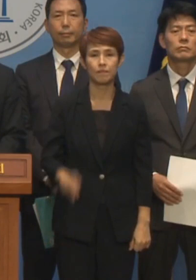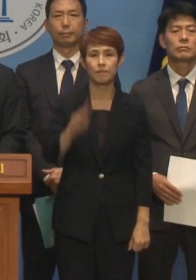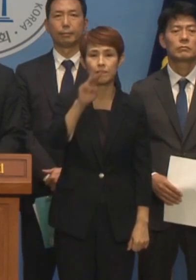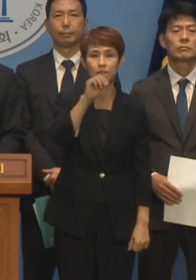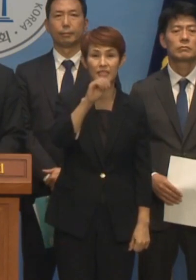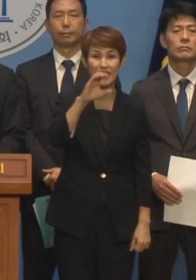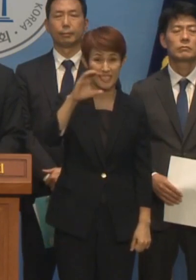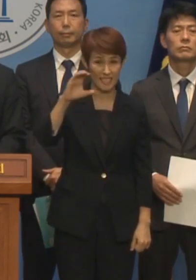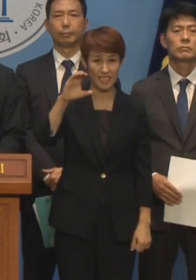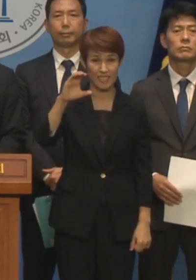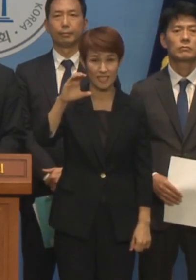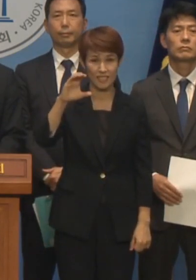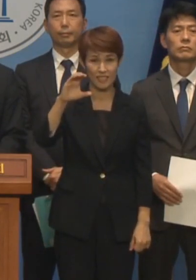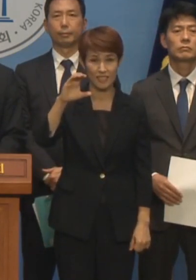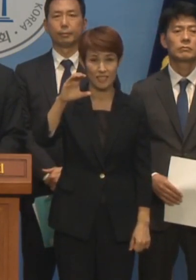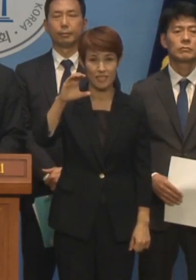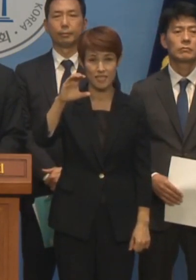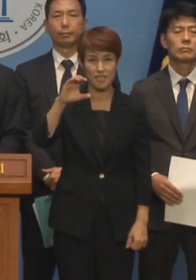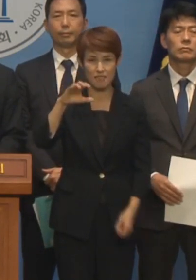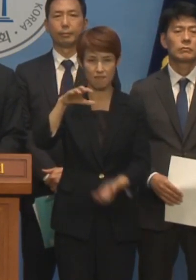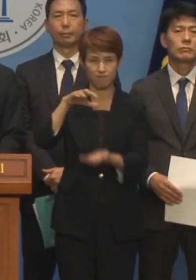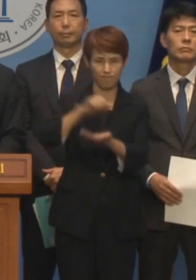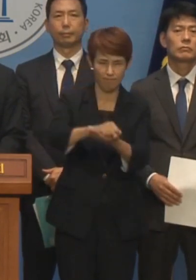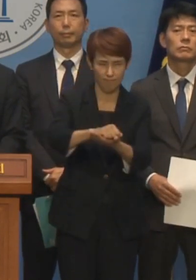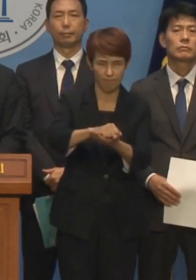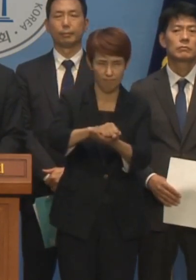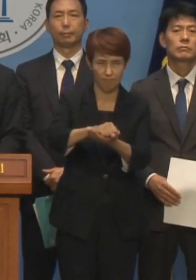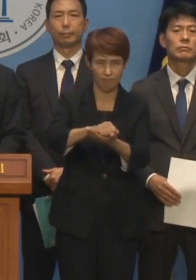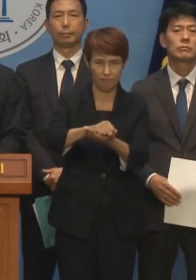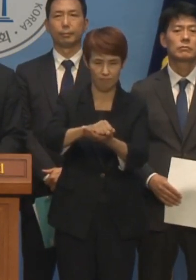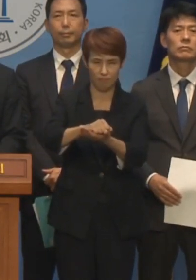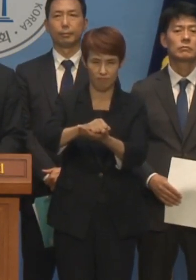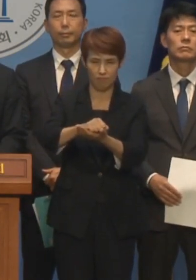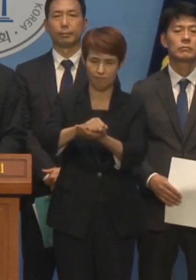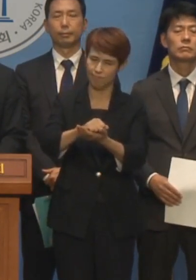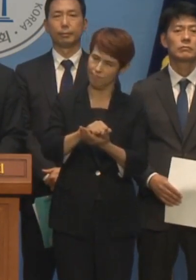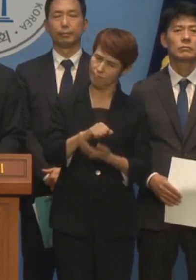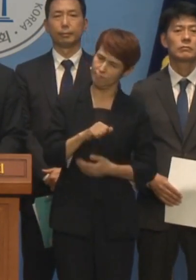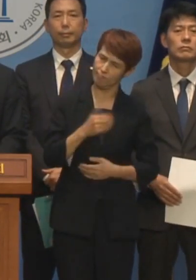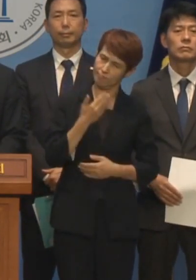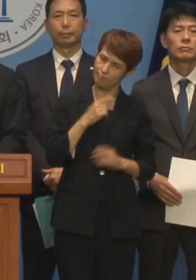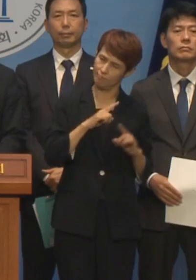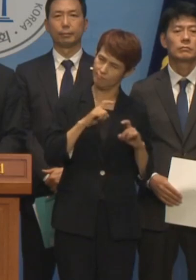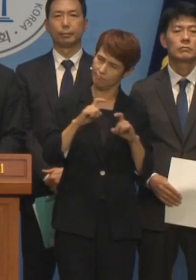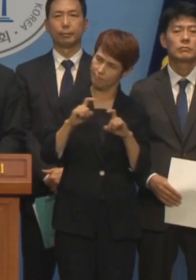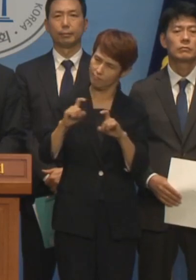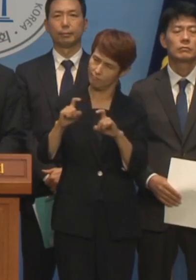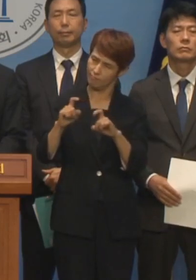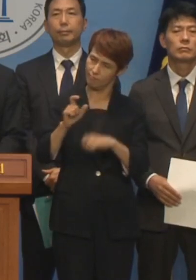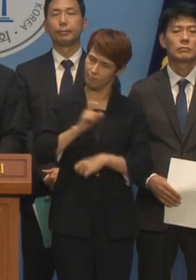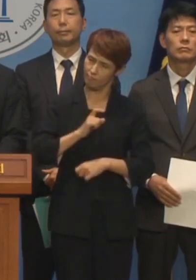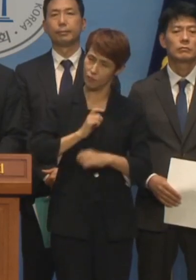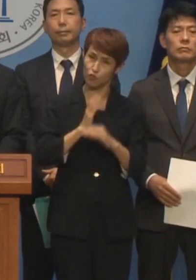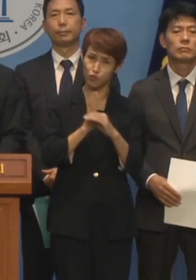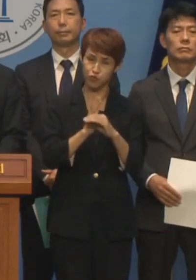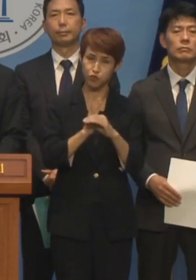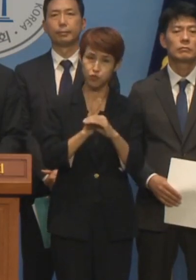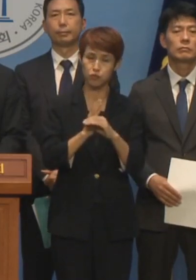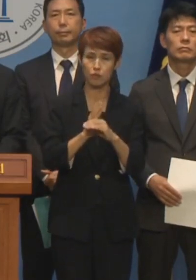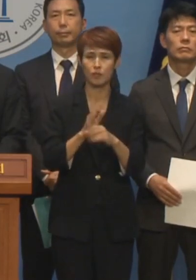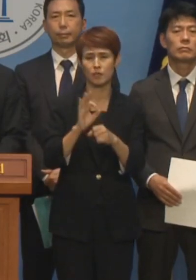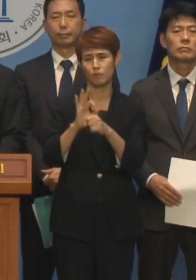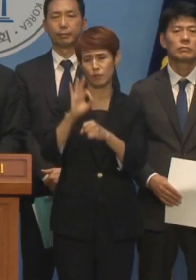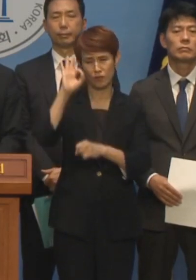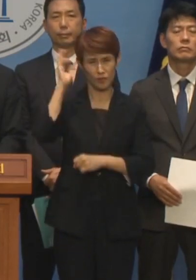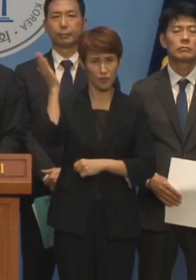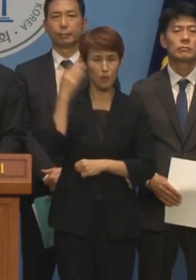MBC 장악 그런 의심이 국민들 사이에서 심각하게 제기되고 있는데도 불구하고 이미 10여 년 전에